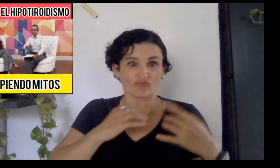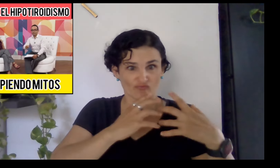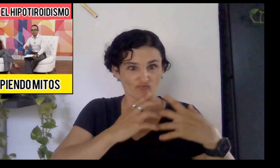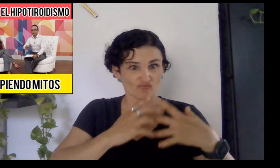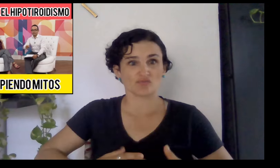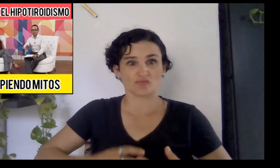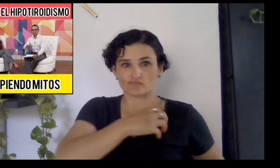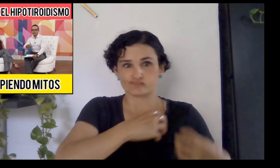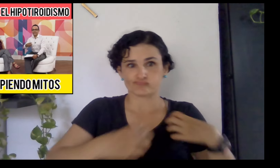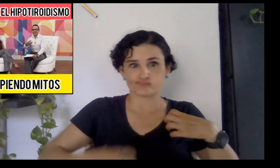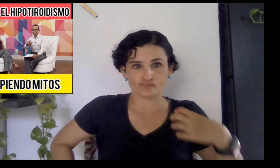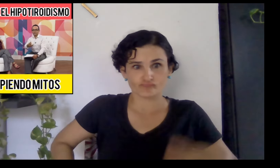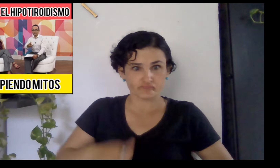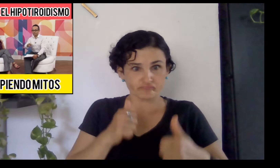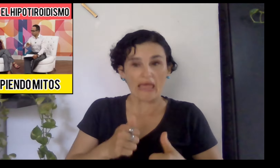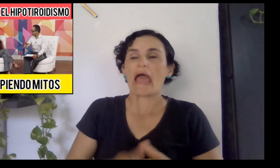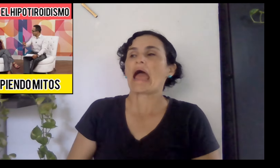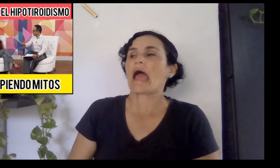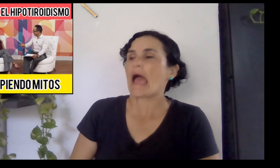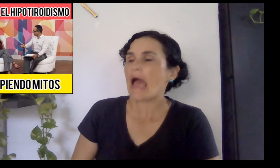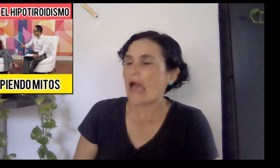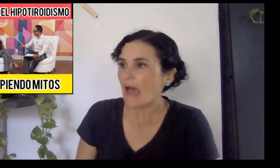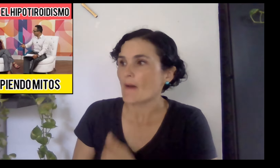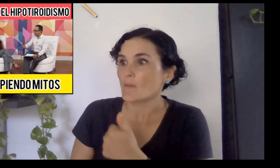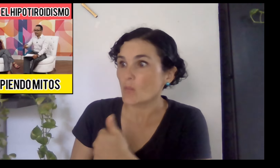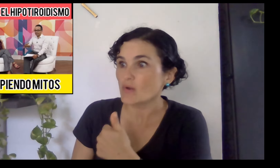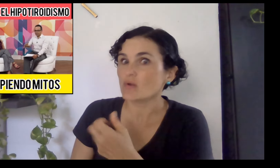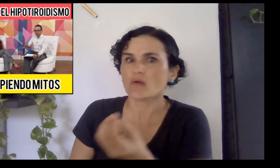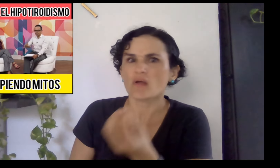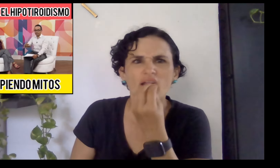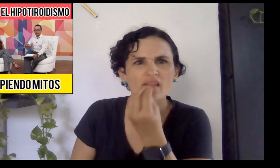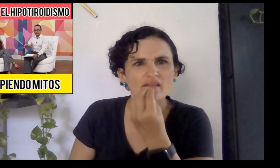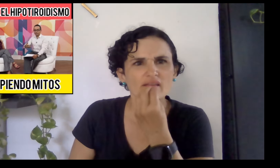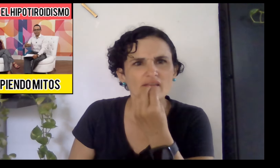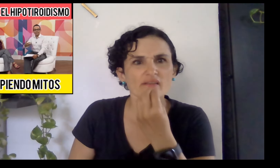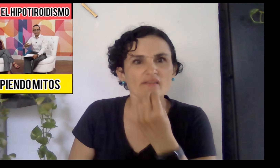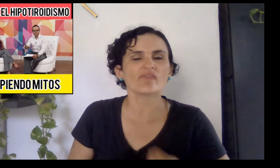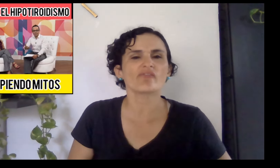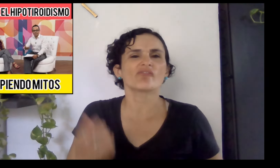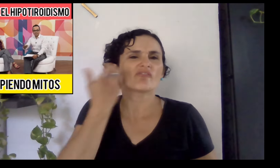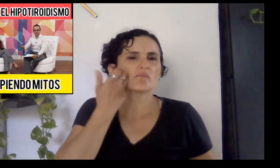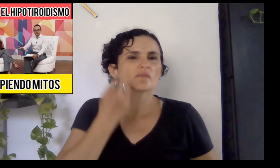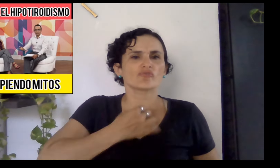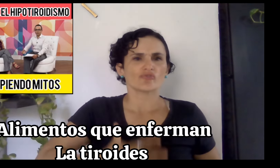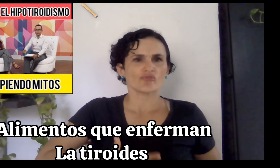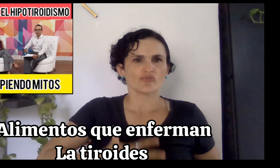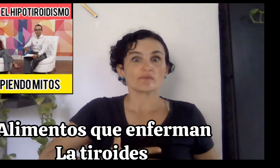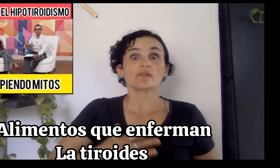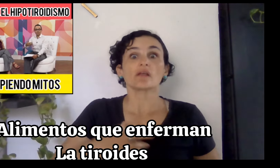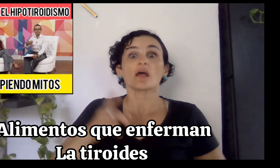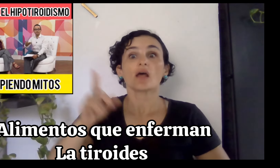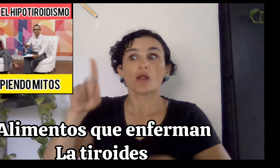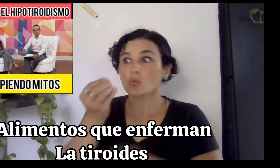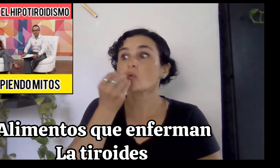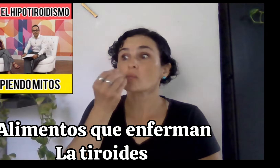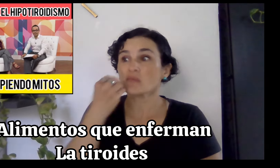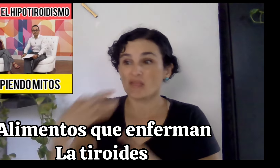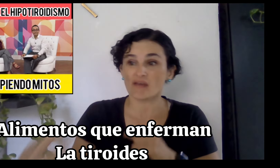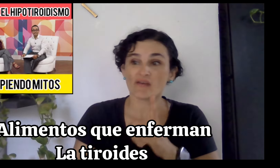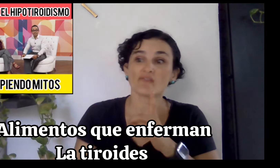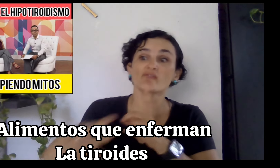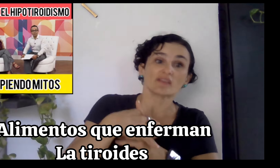premisa vamos a hablar de lo siguiente: alimentación y enfermedad de la tiroides. Sí. Alimentos que enferman la tiroides y alimentos que lo nutren. Alimentos que lo